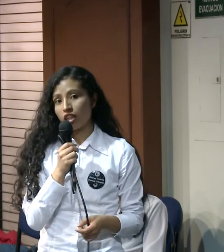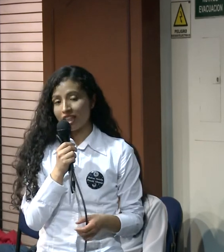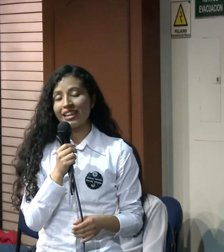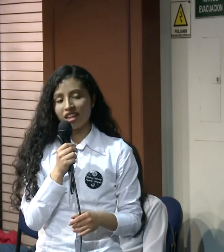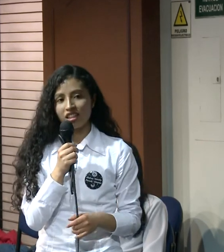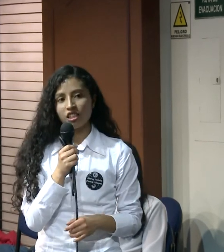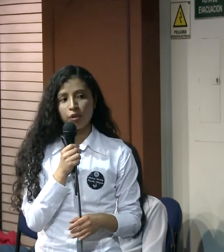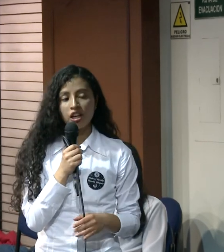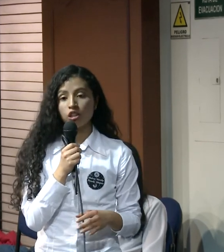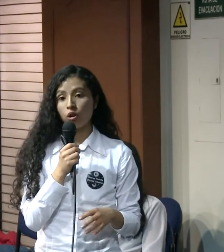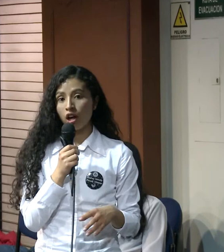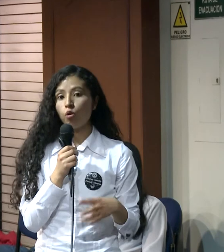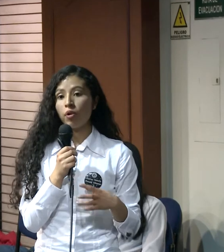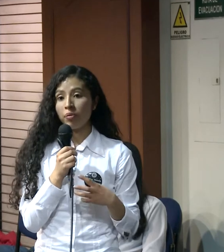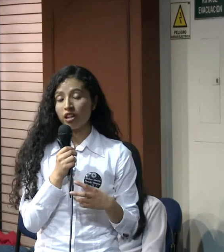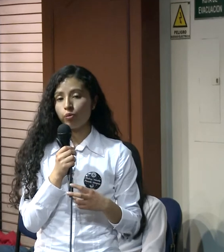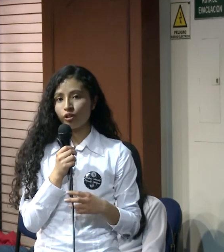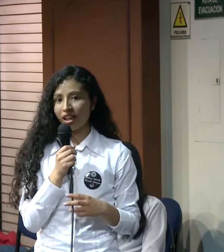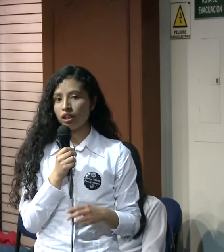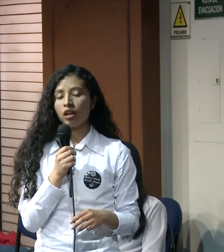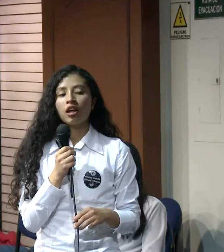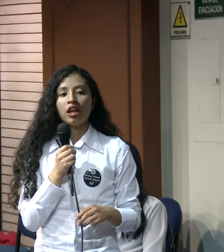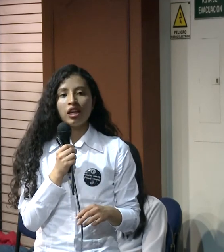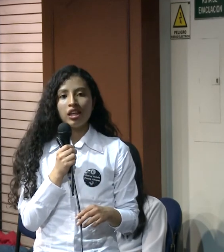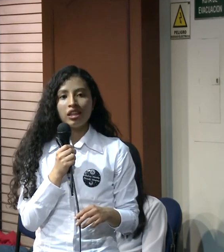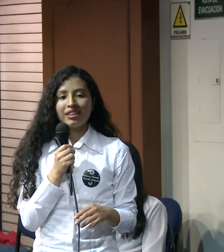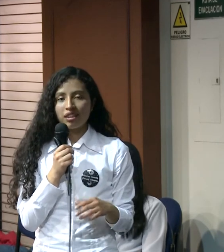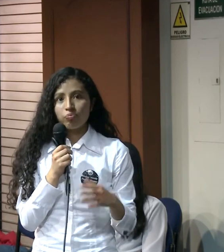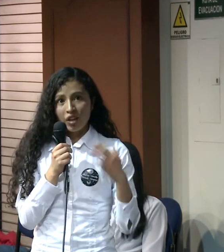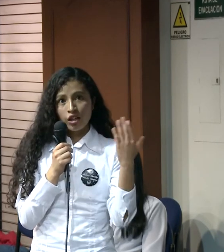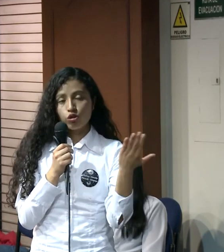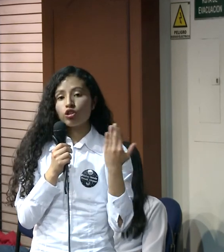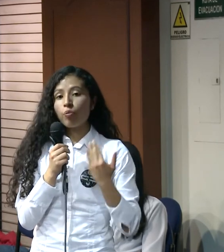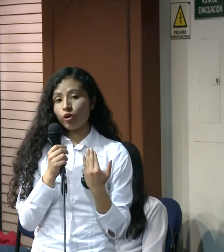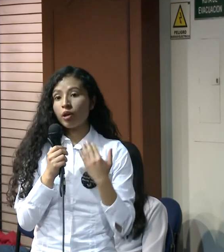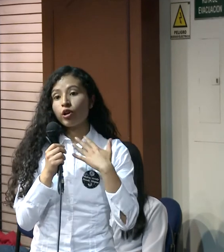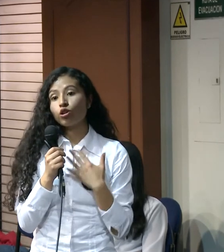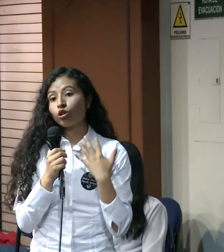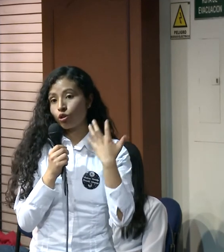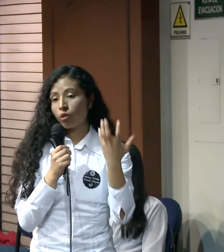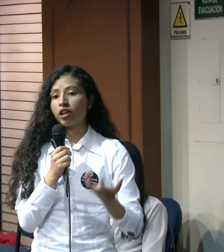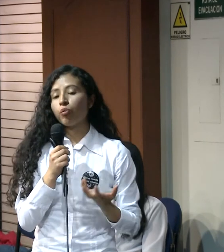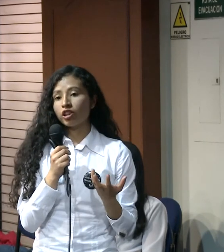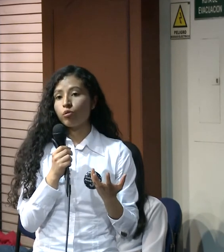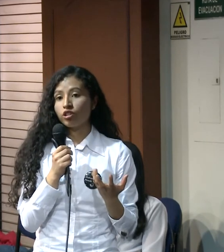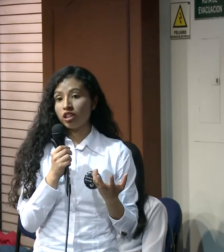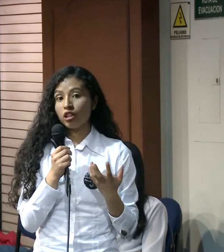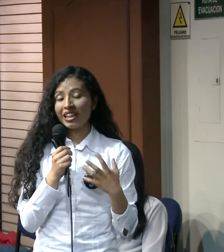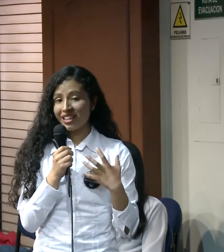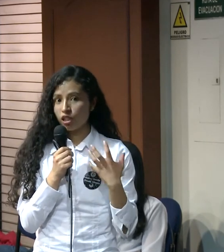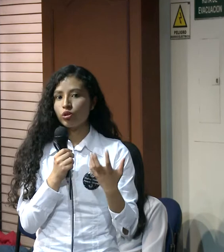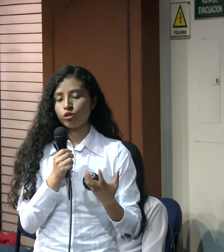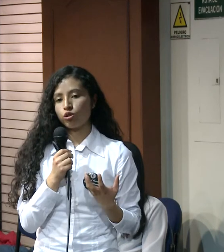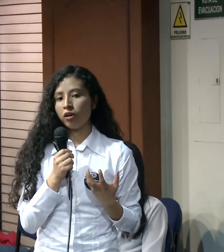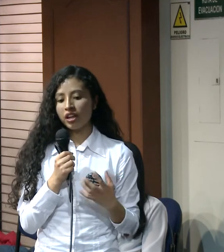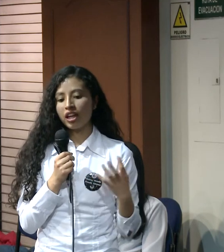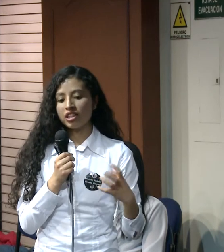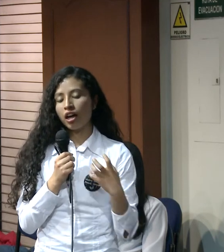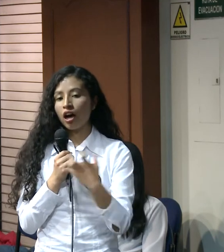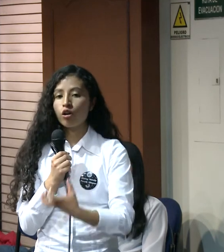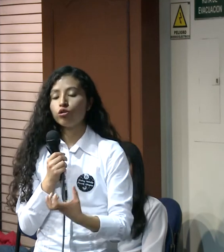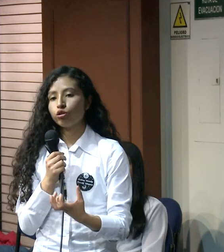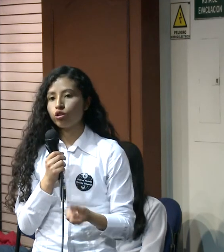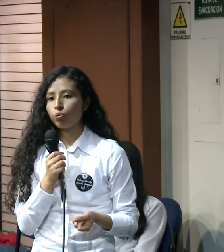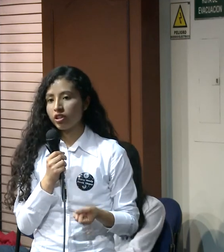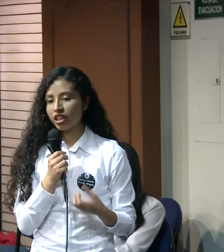trabajo interdisciplinar sí juega un papel importante, y ellos nos aportan, pero nosotros también aportamos desde nuestro saber en